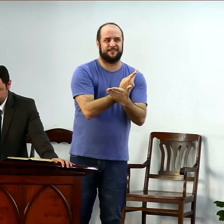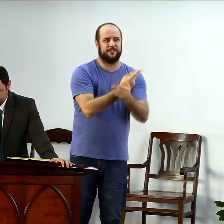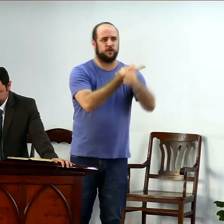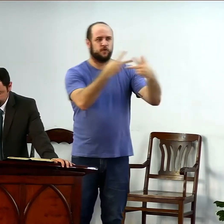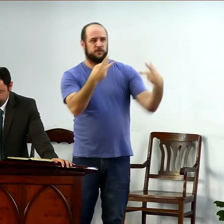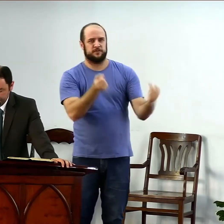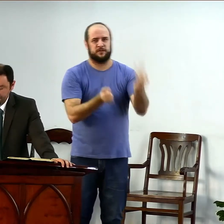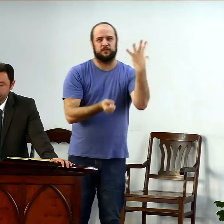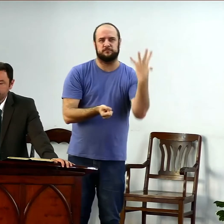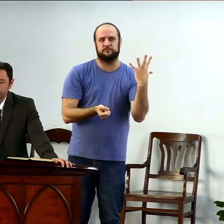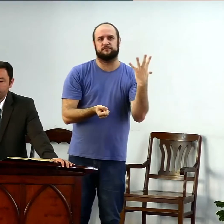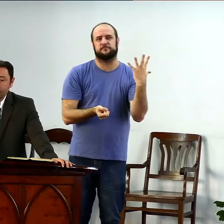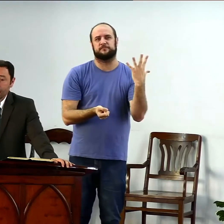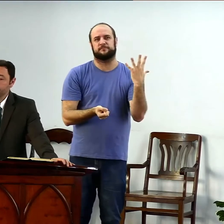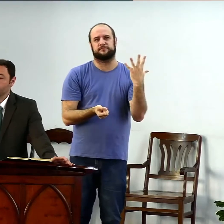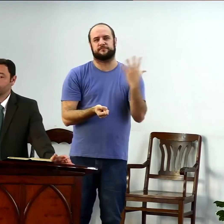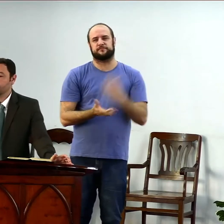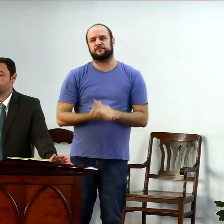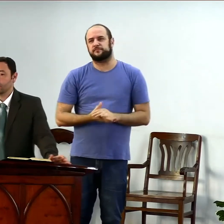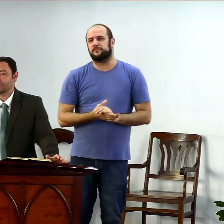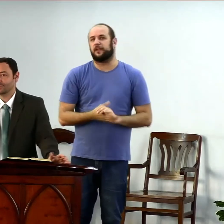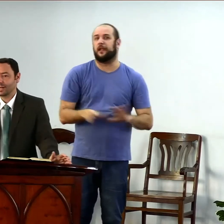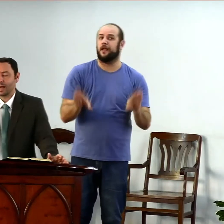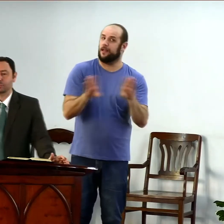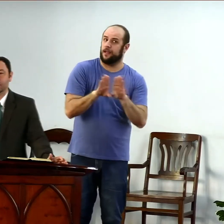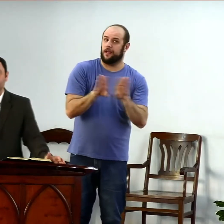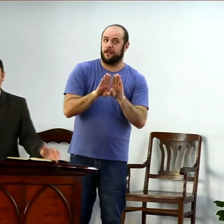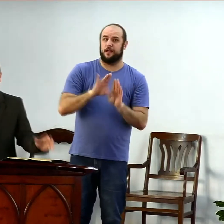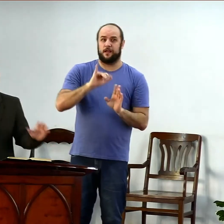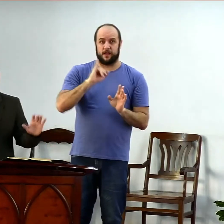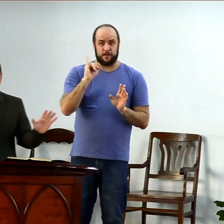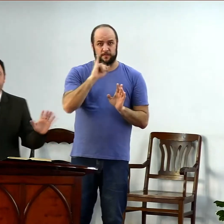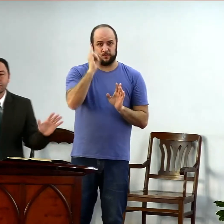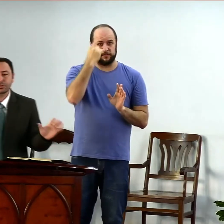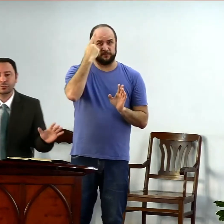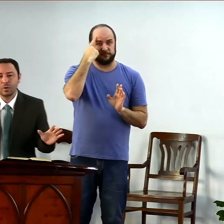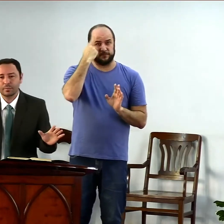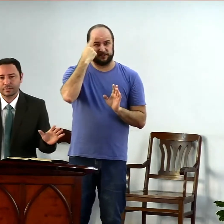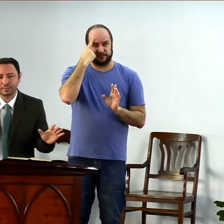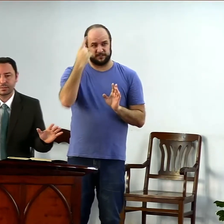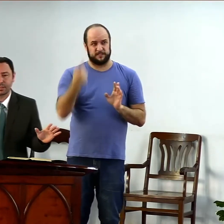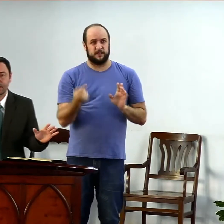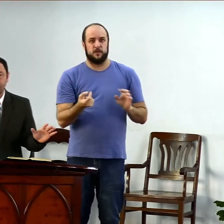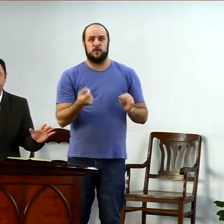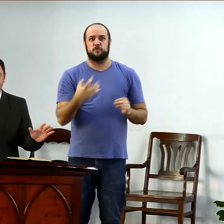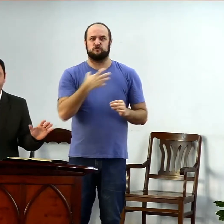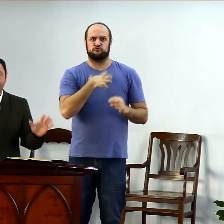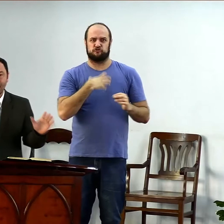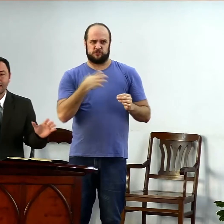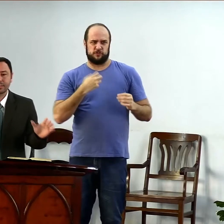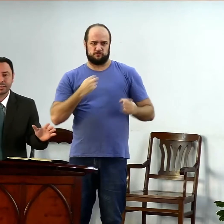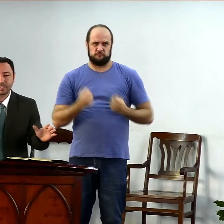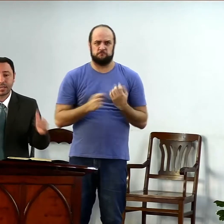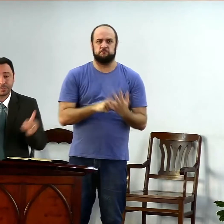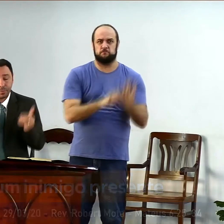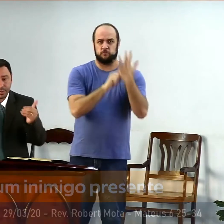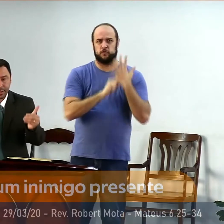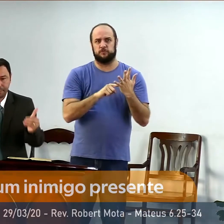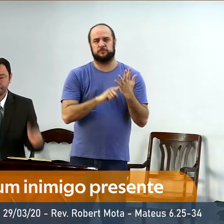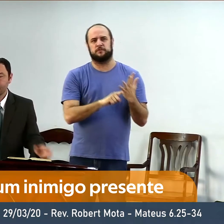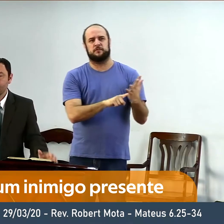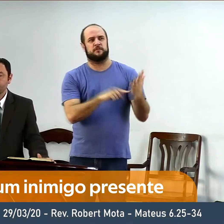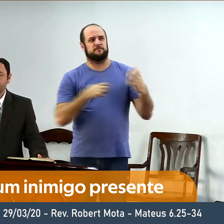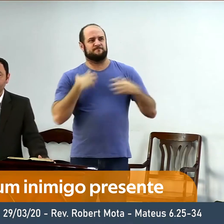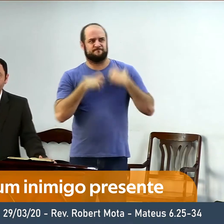circunstâncias. Também é importante nós destacarmos aqui os tipos de sintomas para a ansiedade. Por